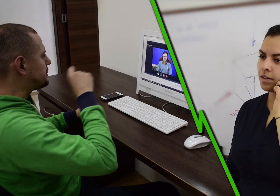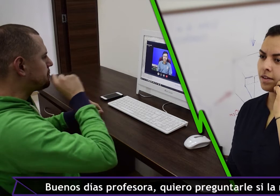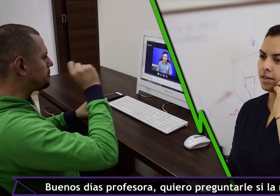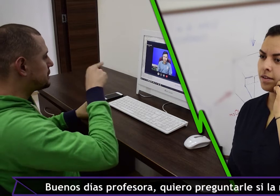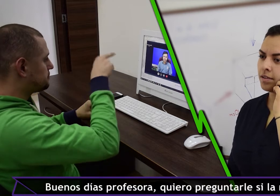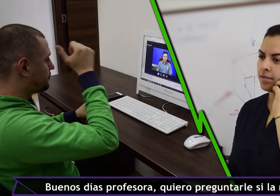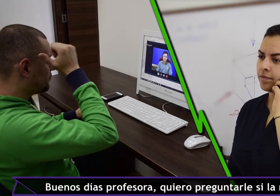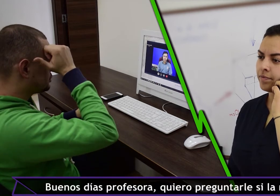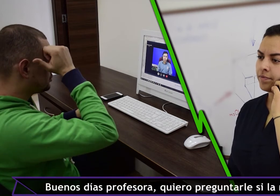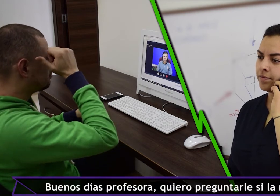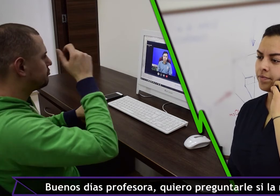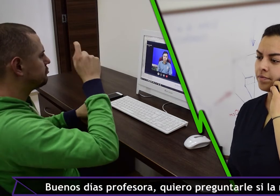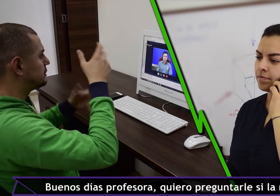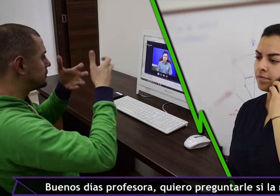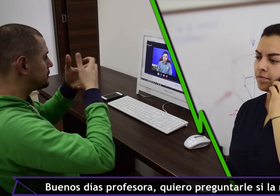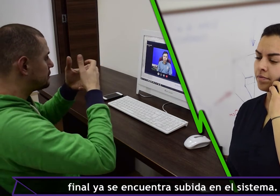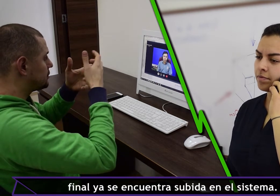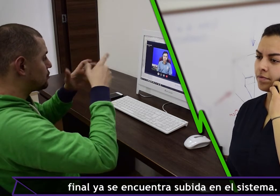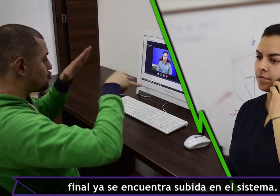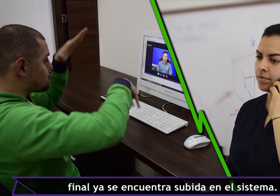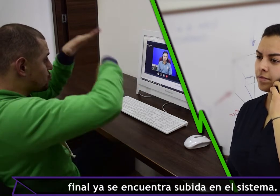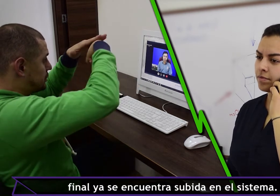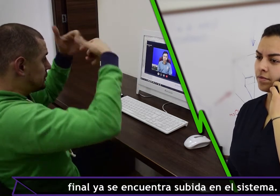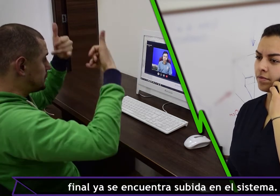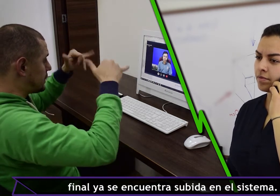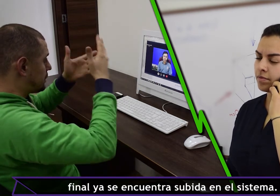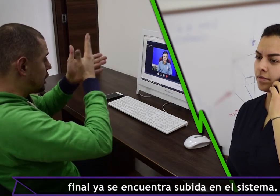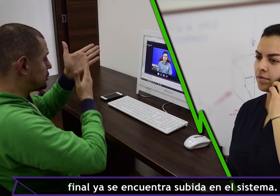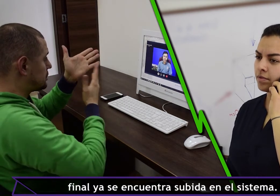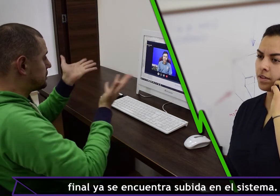Buenos días, profesora. Quiero preguntarle si la nota final ya se encuentra subida en el sistema.